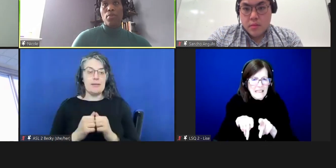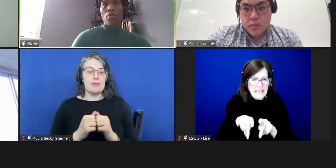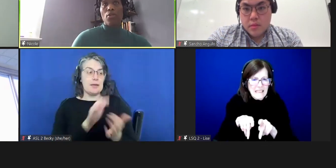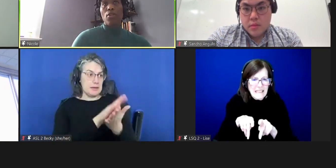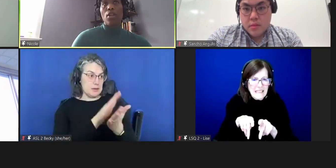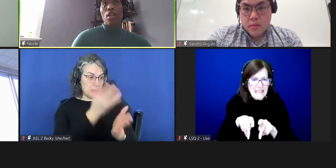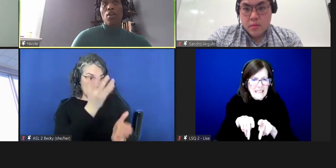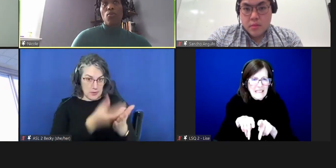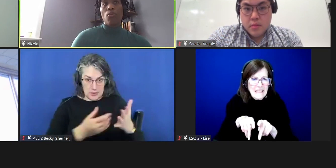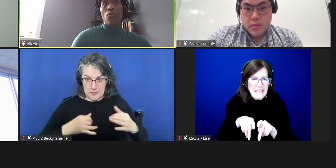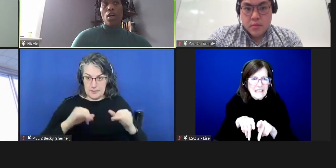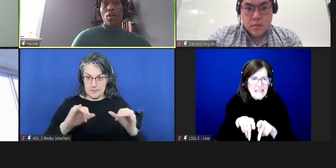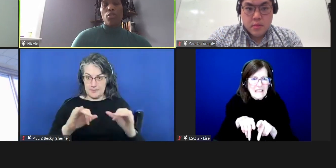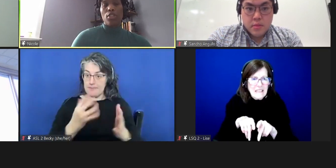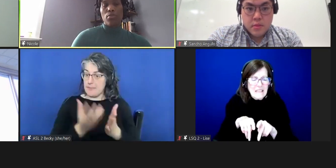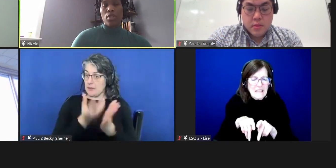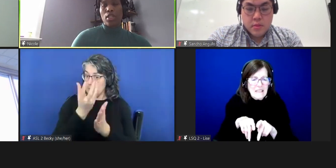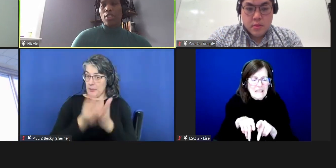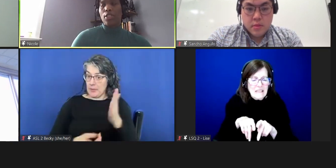donc,